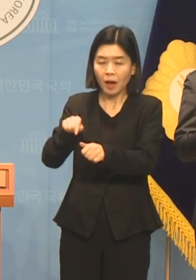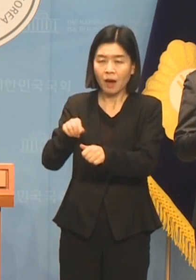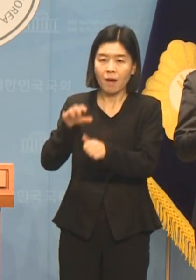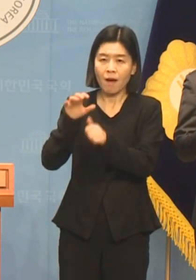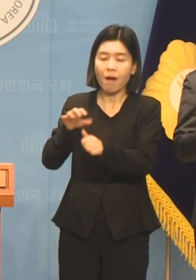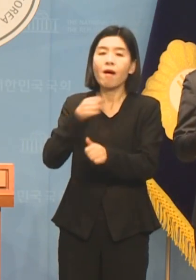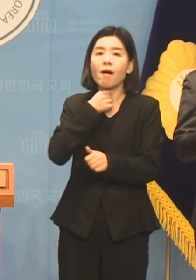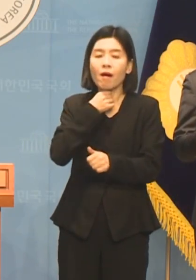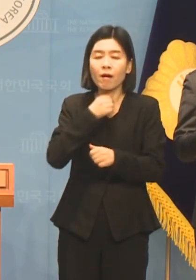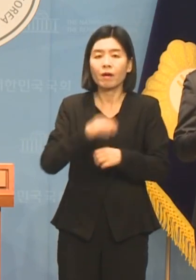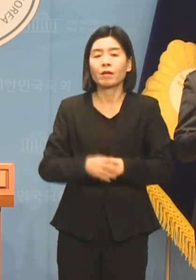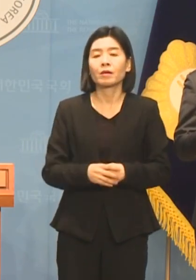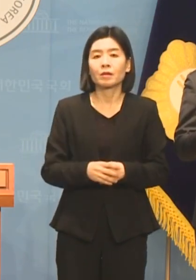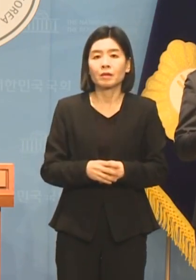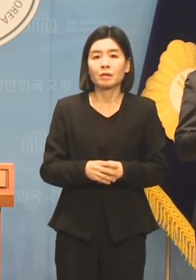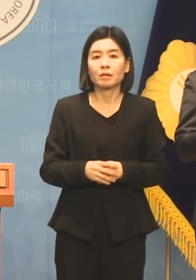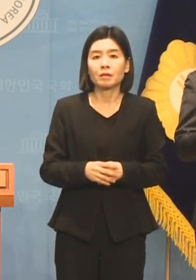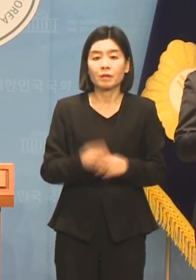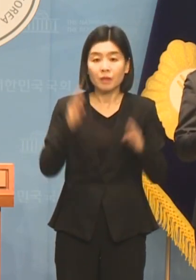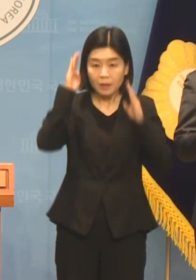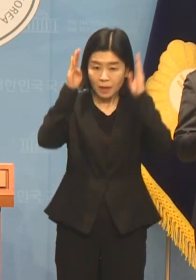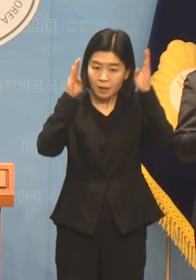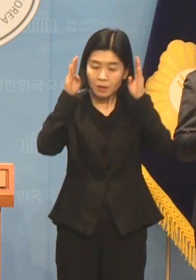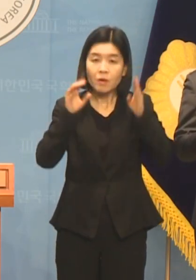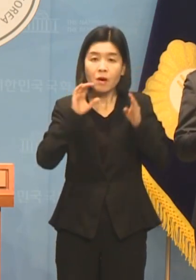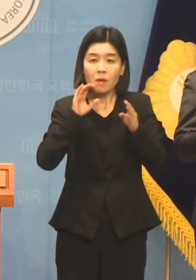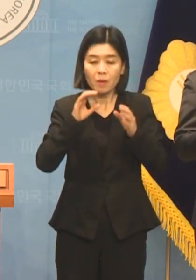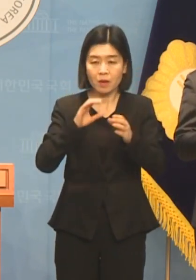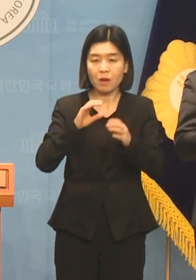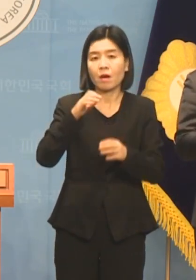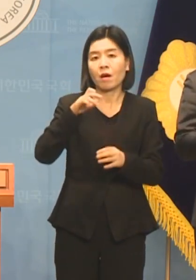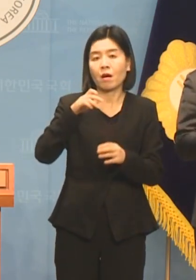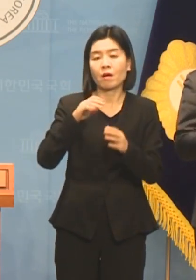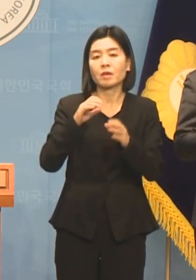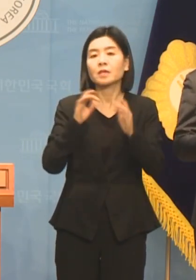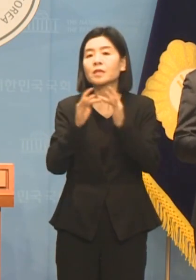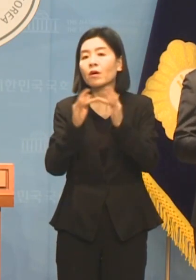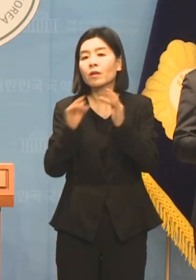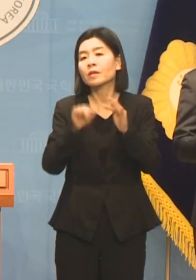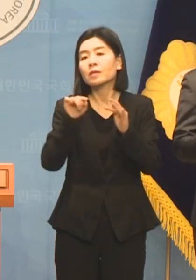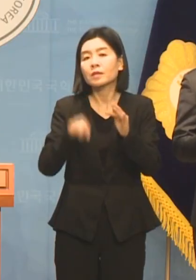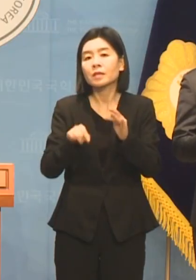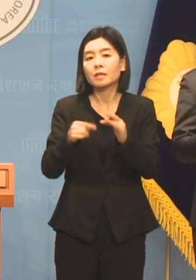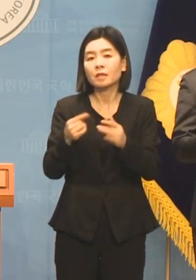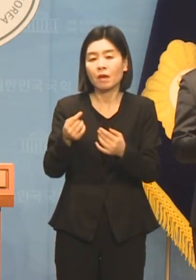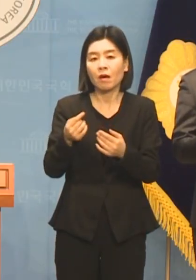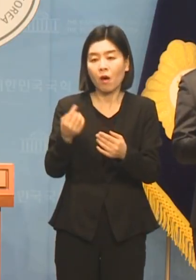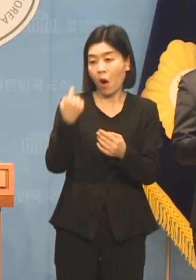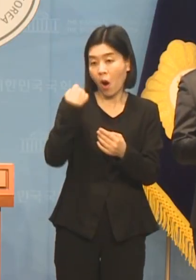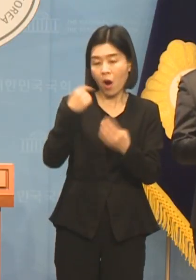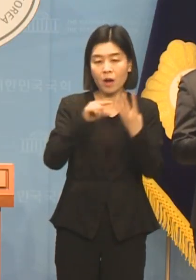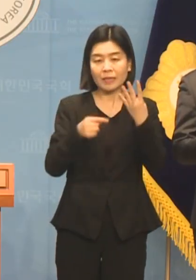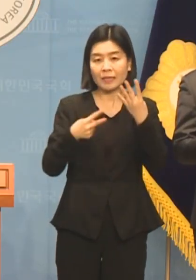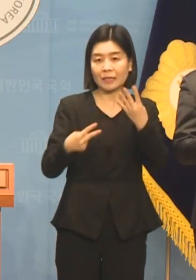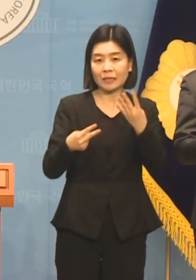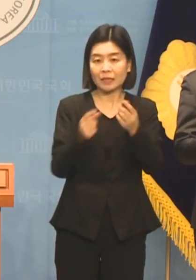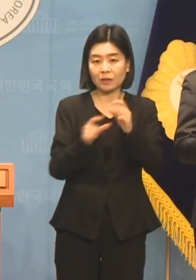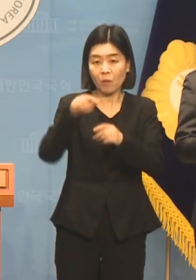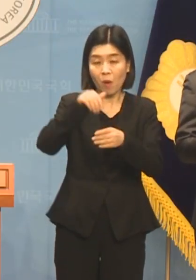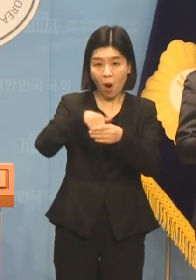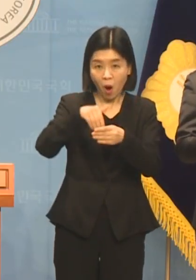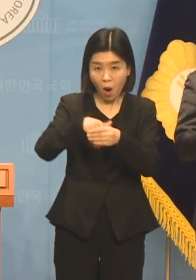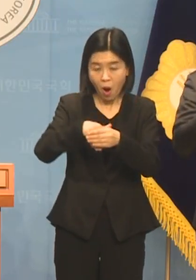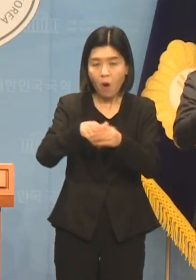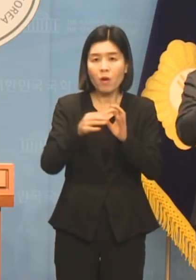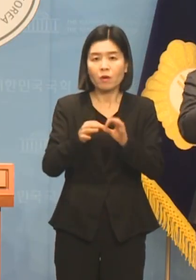나갈 것입니다. 마지막으로 네이버 카페와 커뮤니티를 통해 어제 실시된 4.2 재보궐선거 관련 부정선거 음모론이